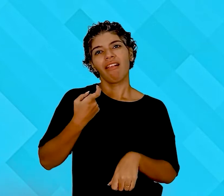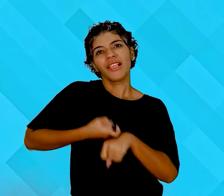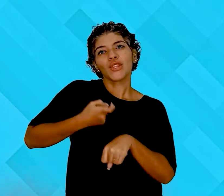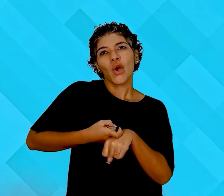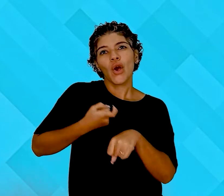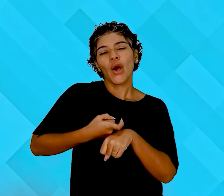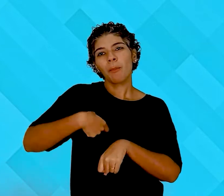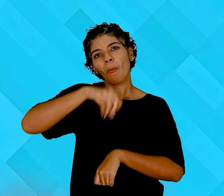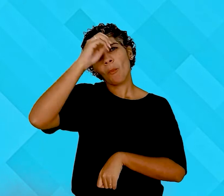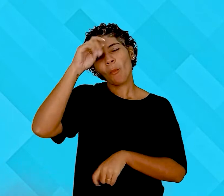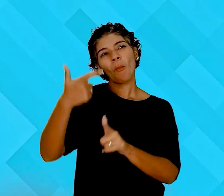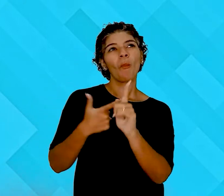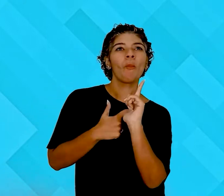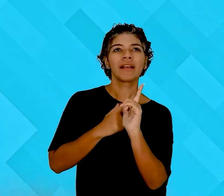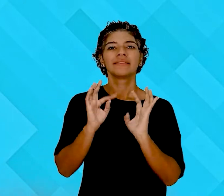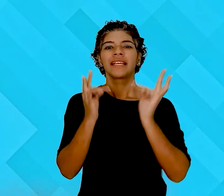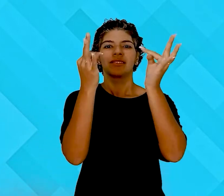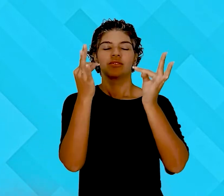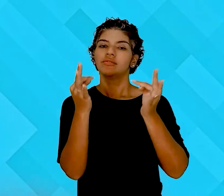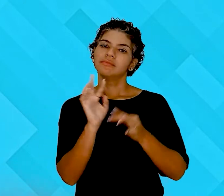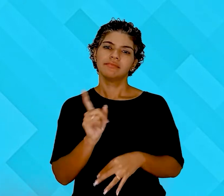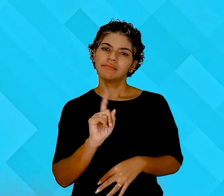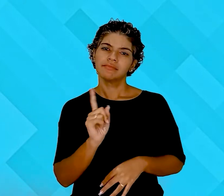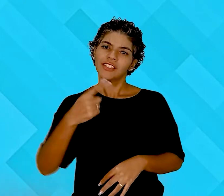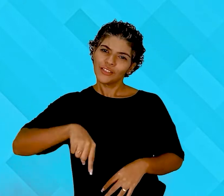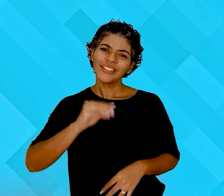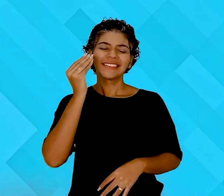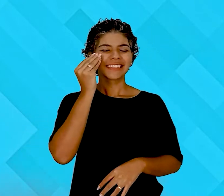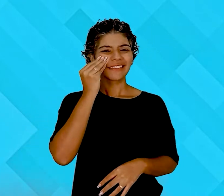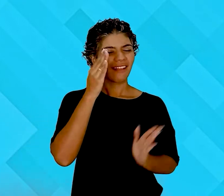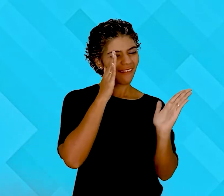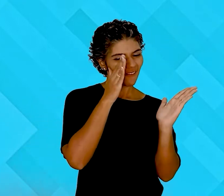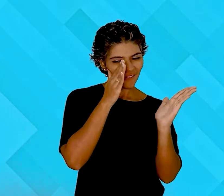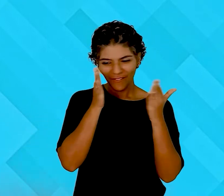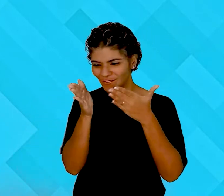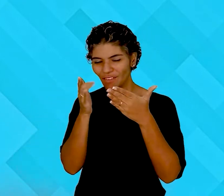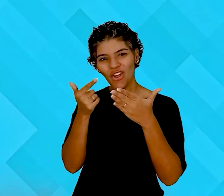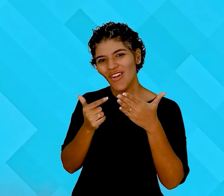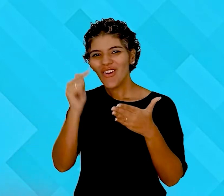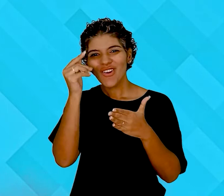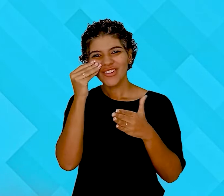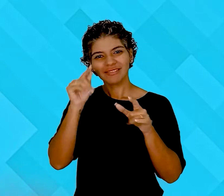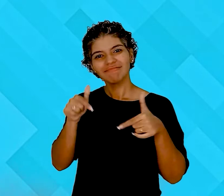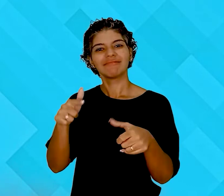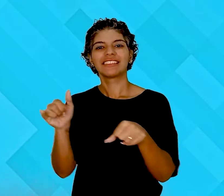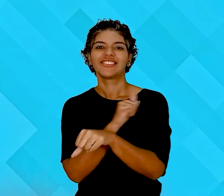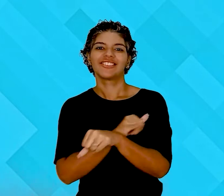tentar dar uma desviada disso para atuar de uma forma mais consciente, de ambos os lados do balcão,